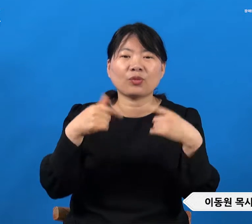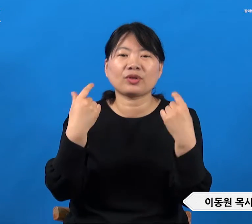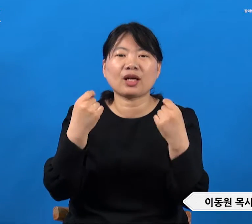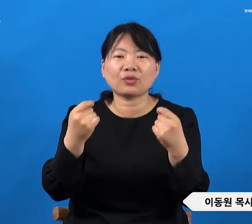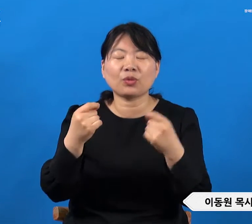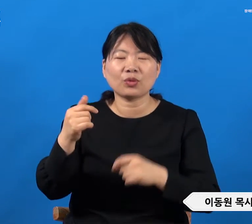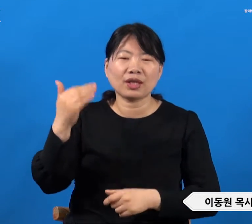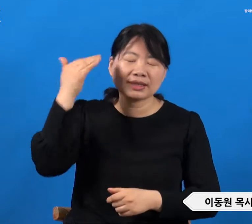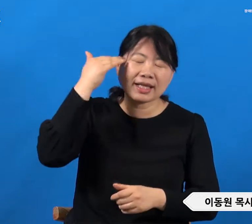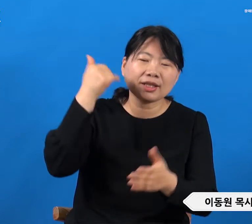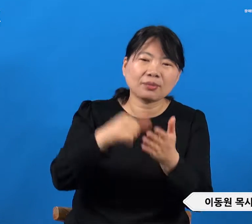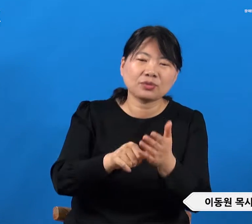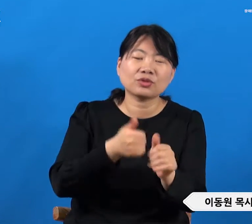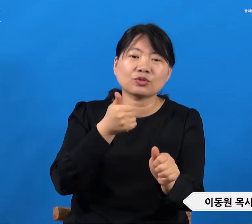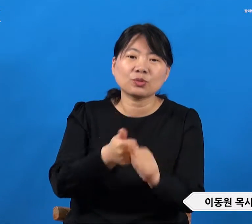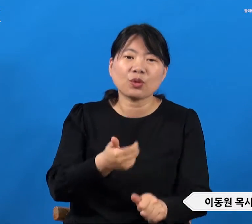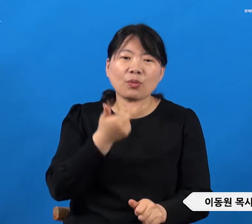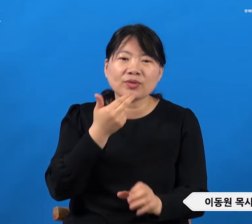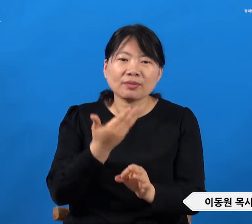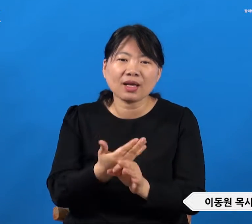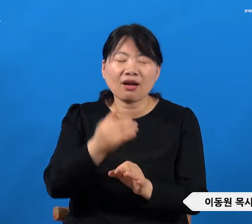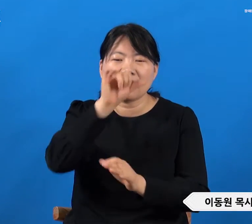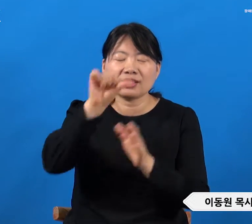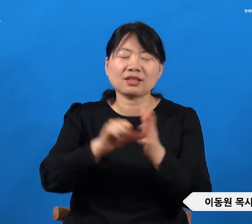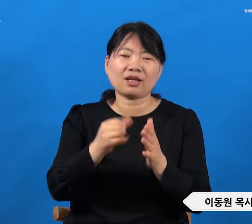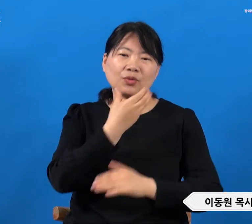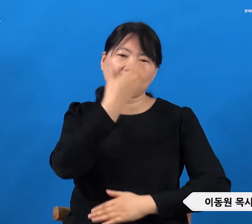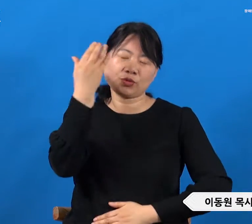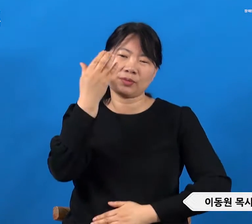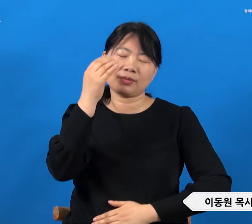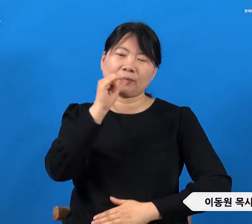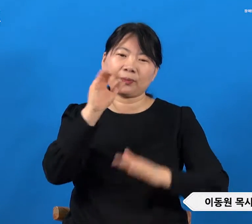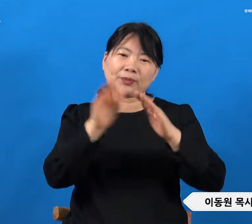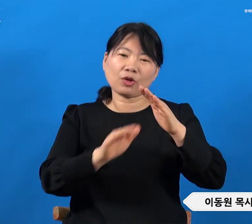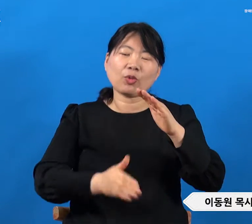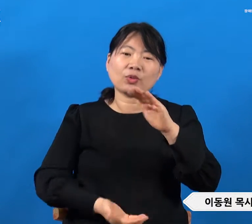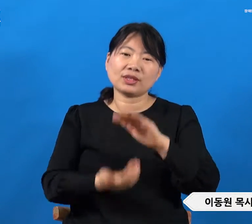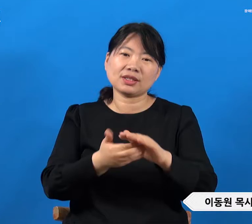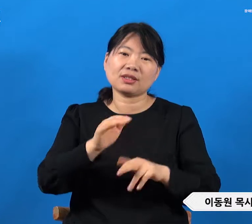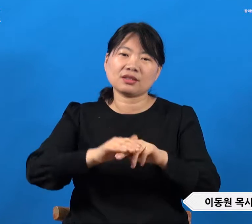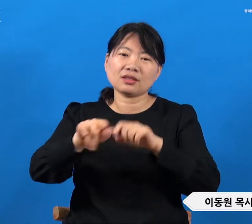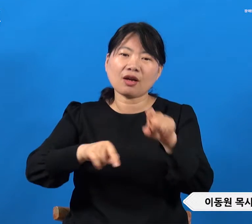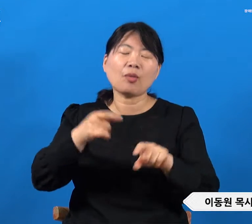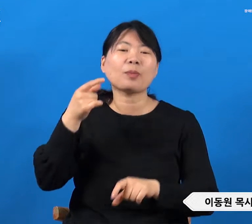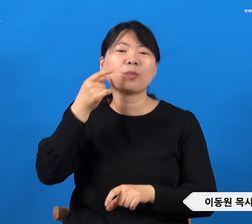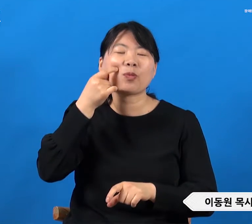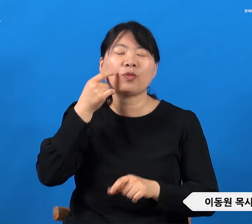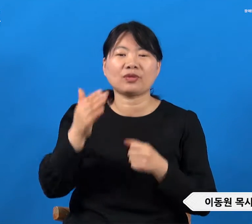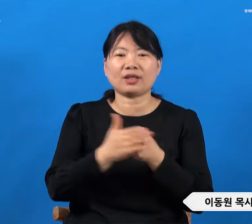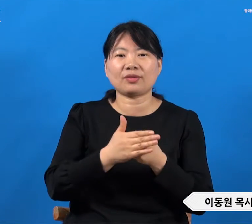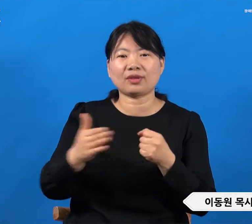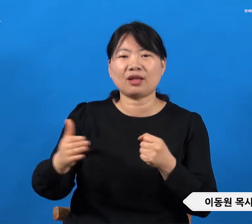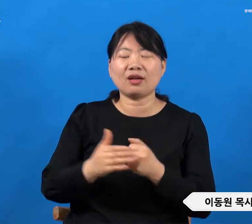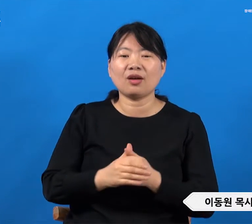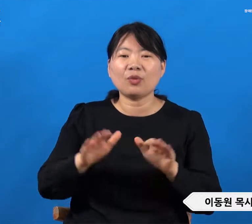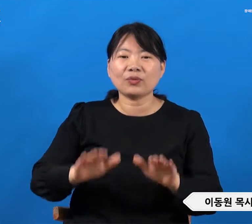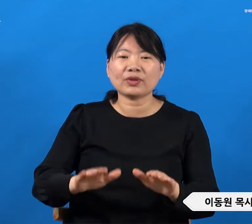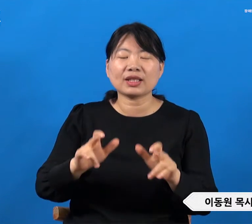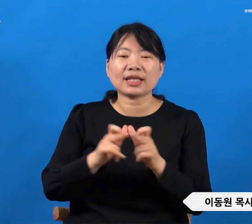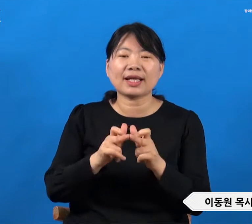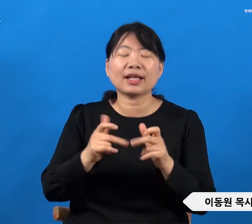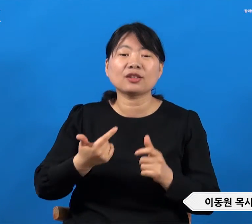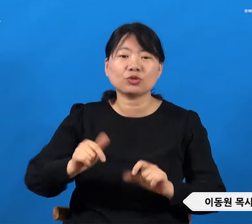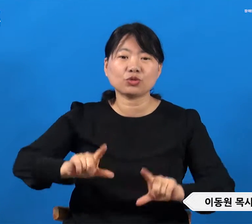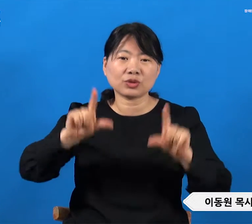모습이고 장애물을 극복하지 않고는 인생의 꿈은 결코 실현될 수가 없습니다. 오늘은